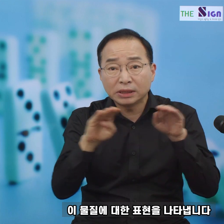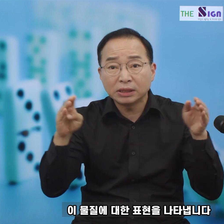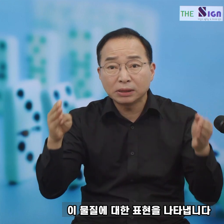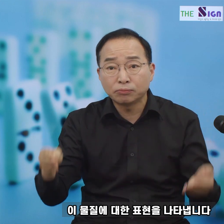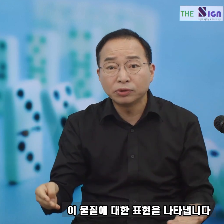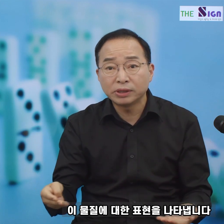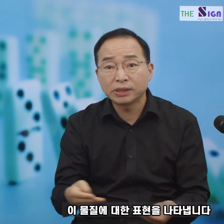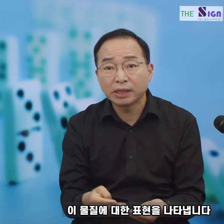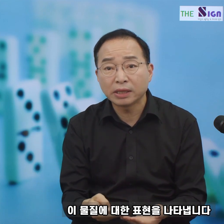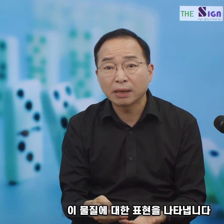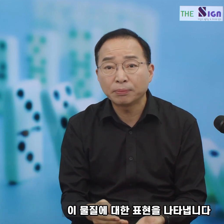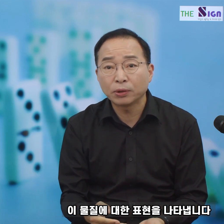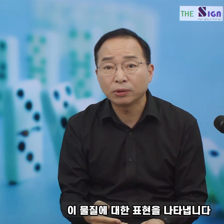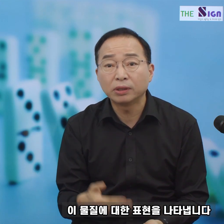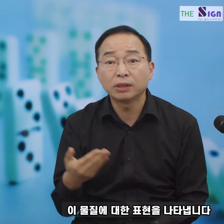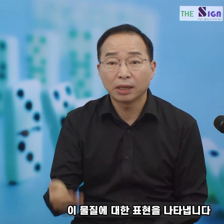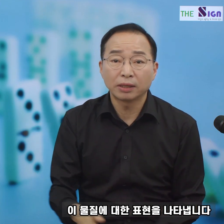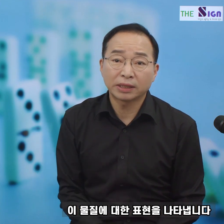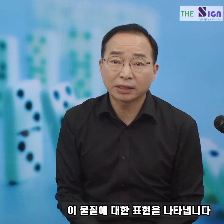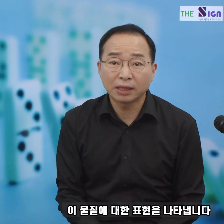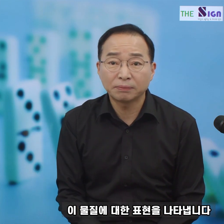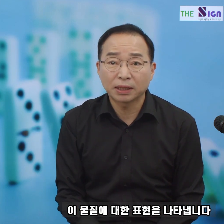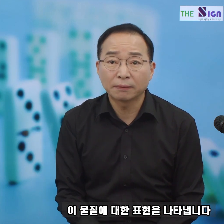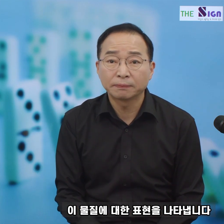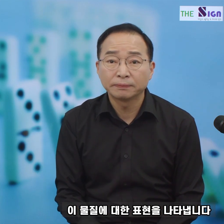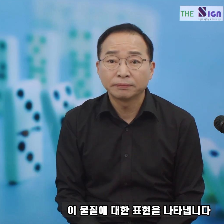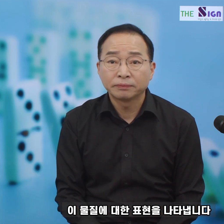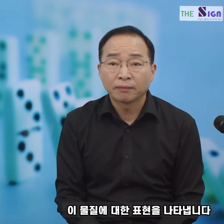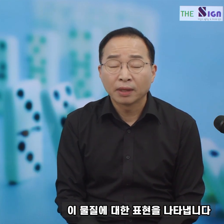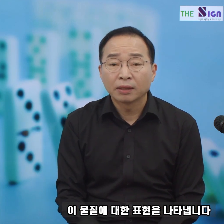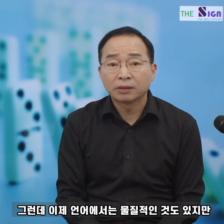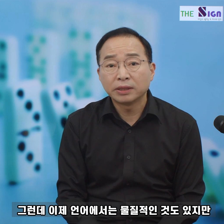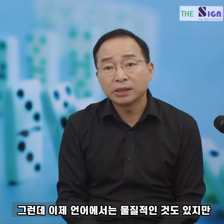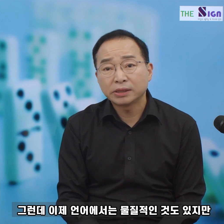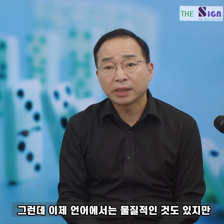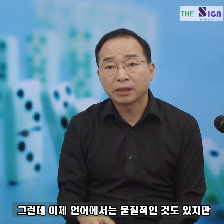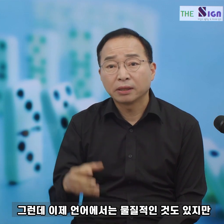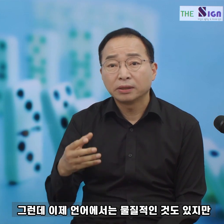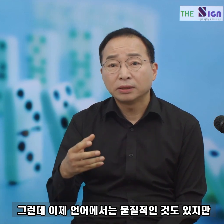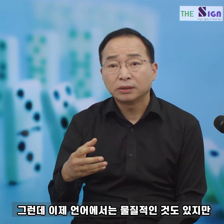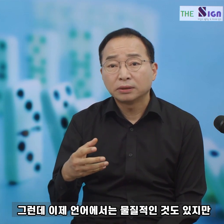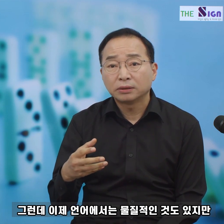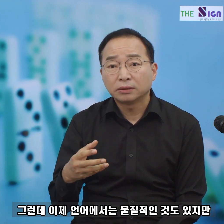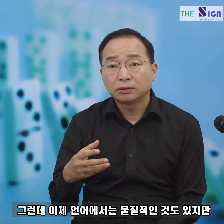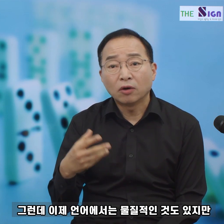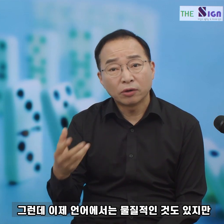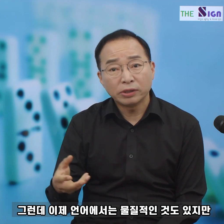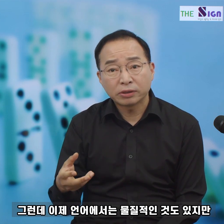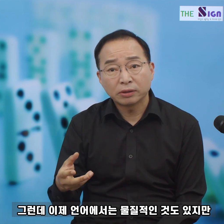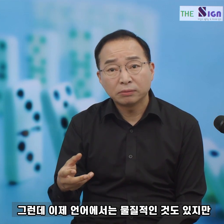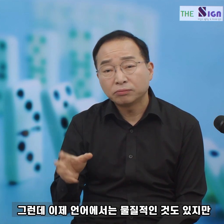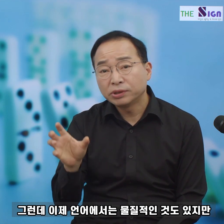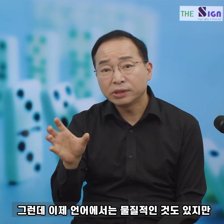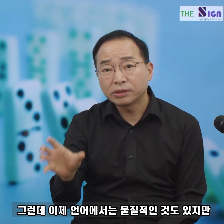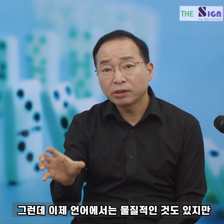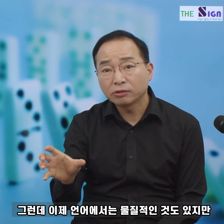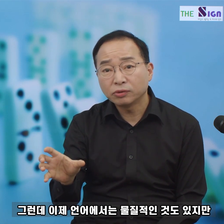이 물질에 대한 표현을 나타냅니다. 그런데 이제 언어에서는 물질적인 것도